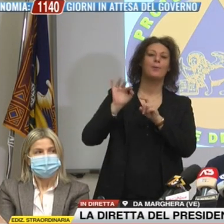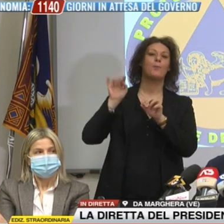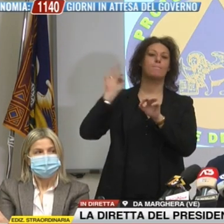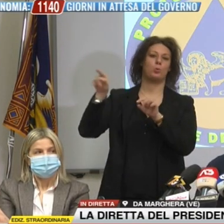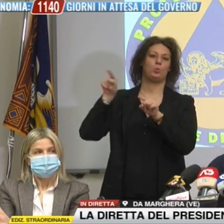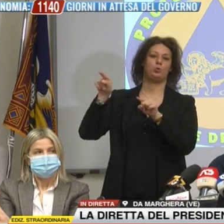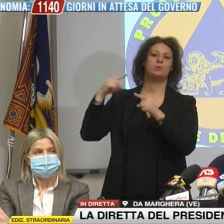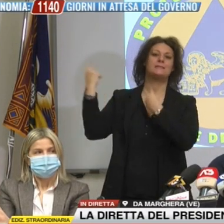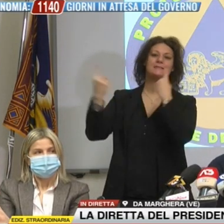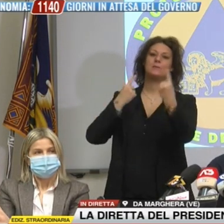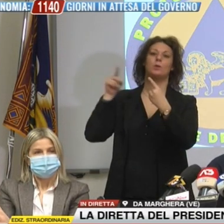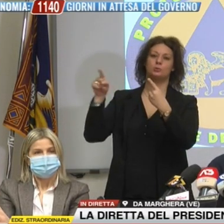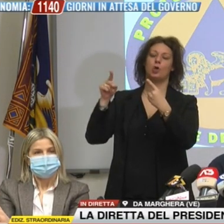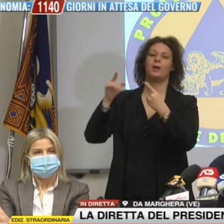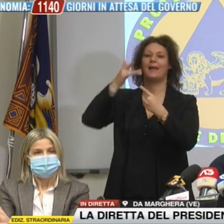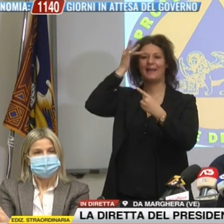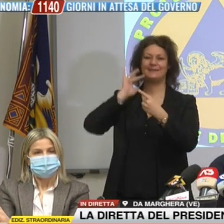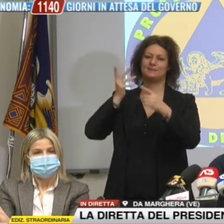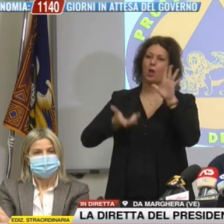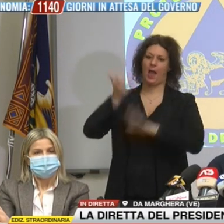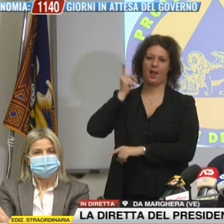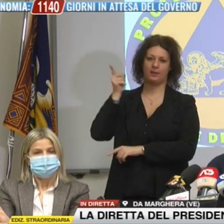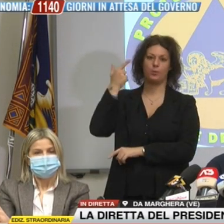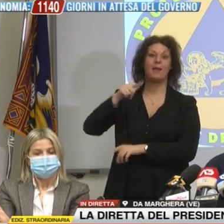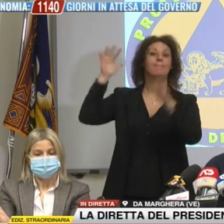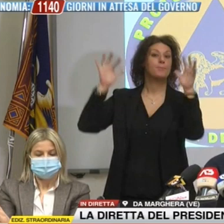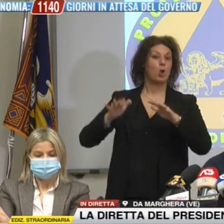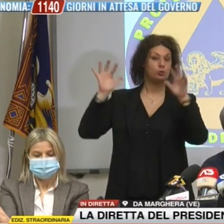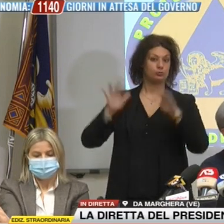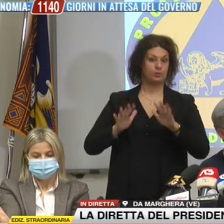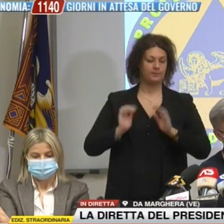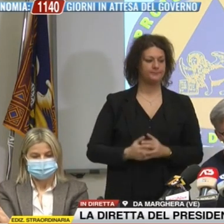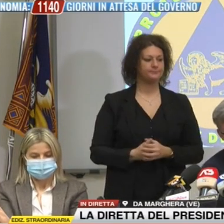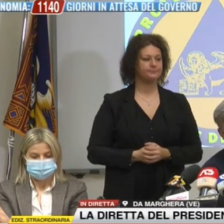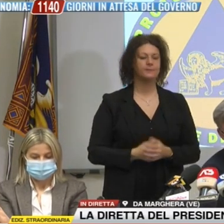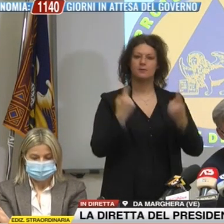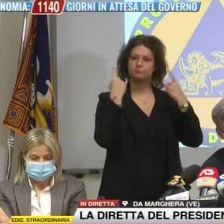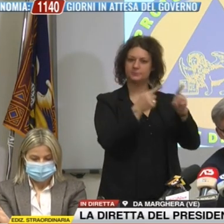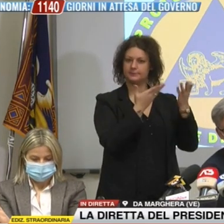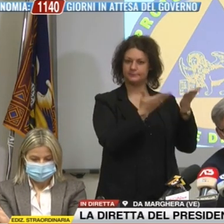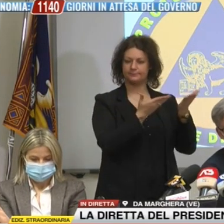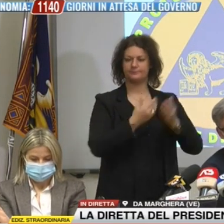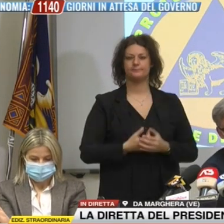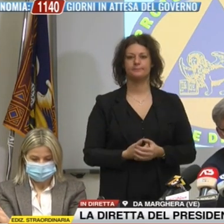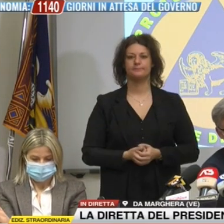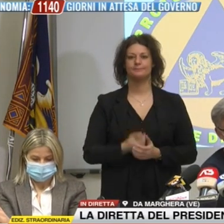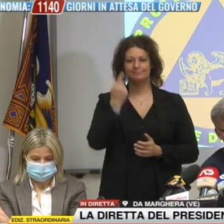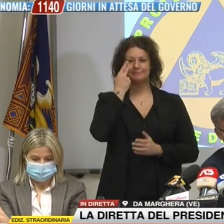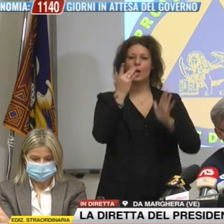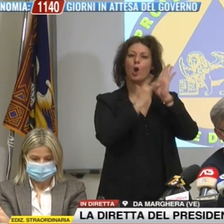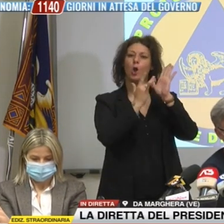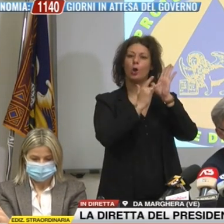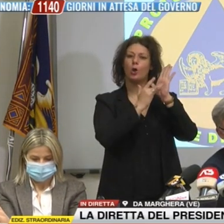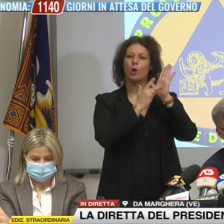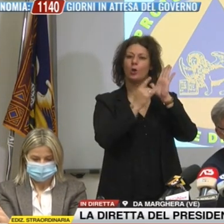la situazione prevista di maggior criticità dal punto di vista della piovosità. Ecco, questa immagine rappresenta con i colori